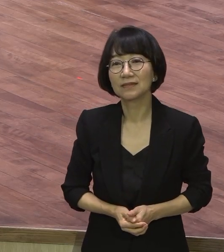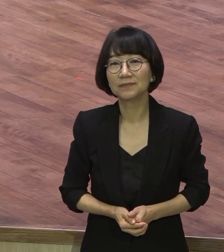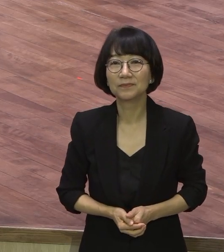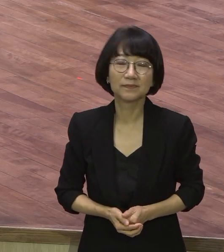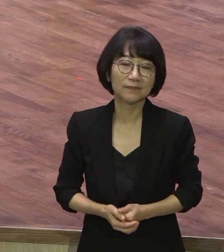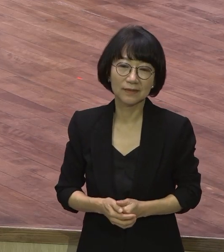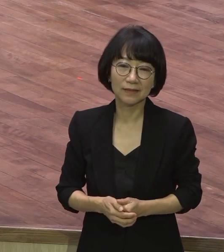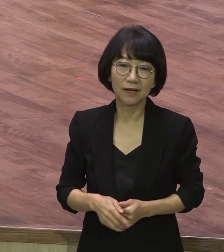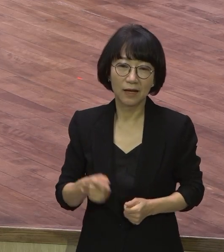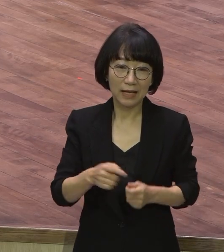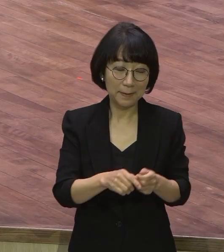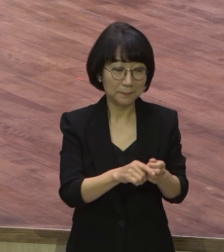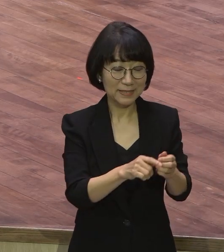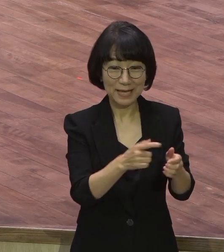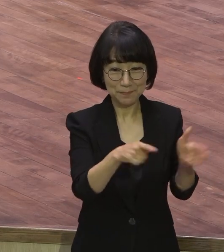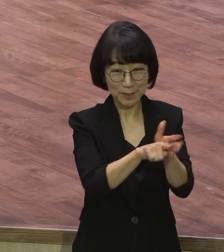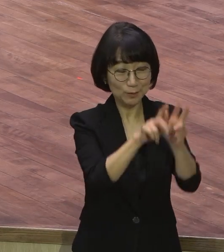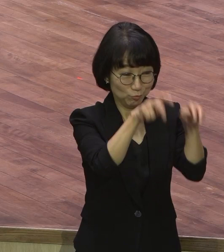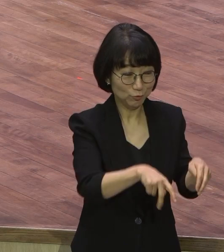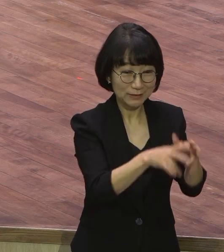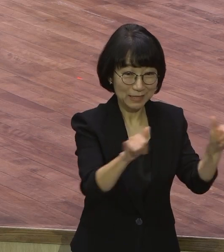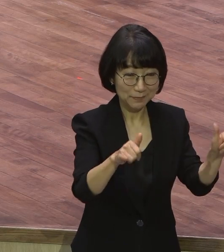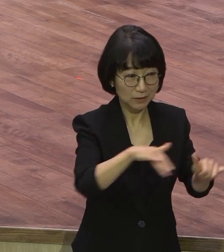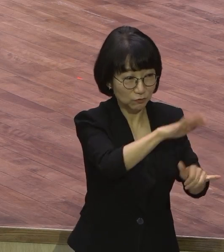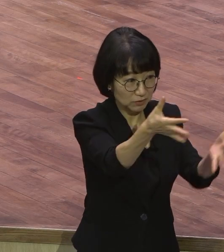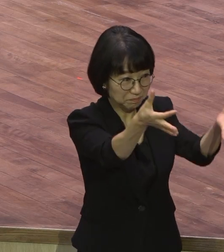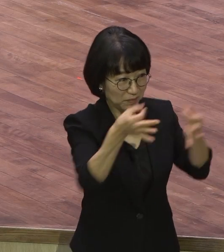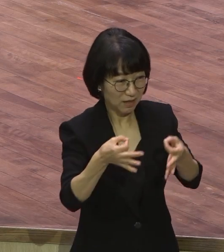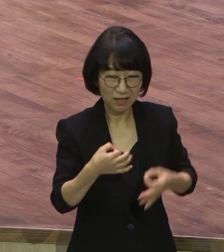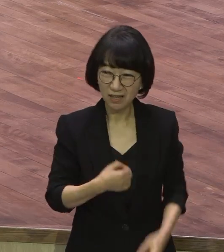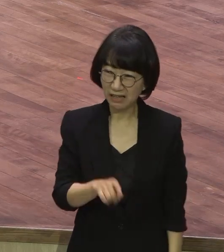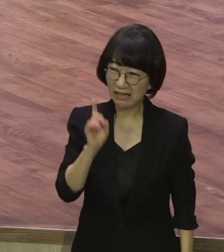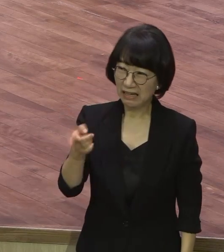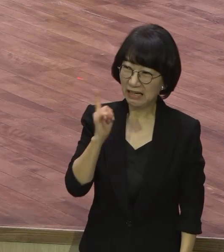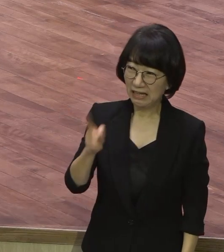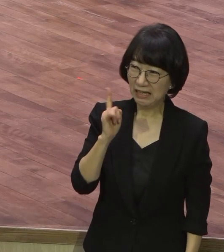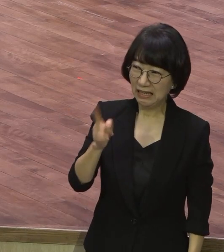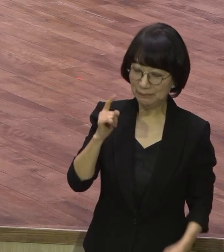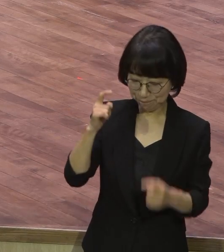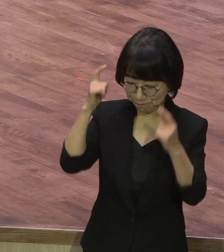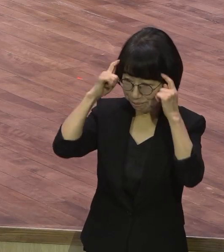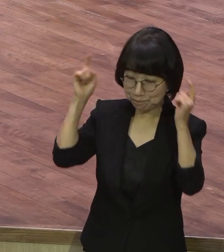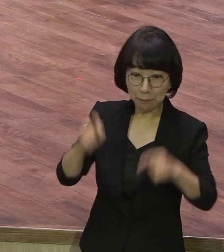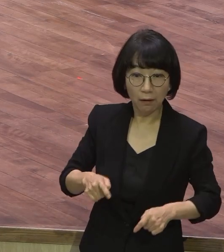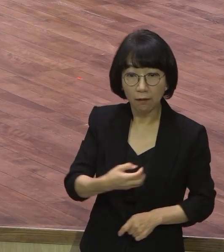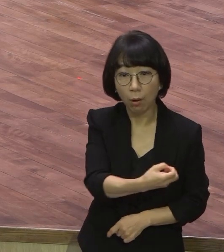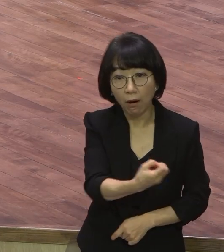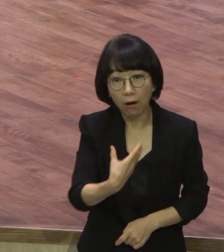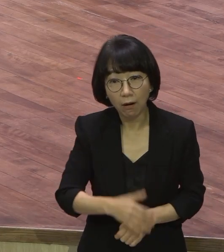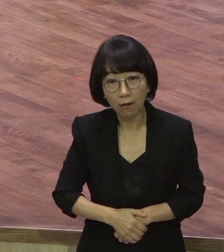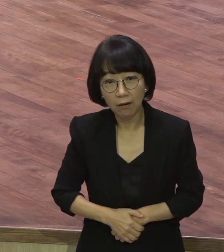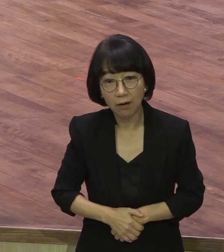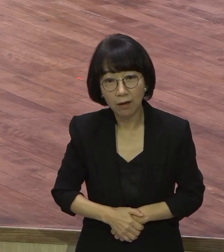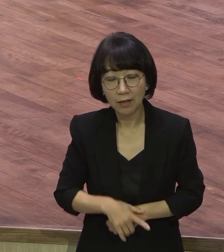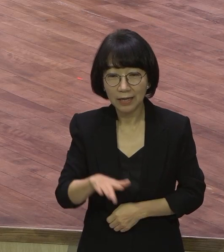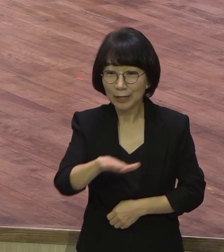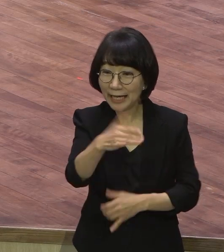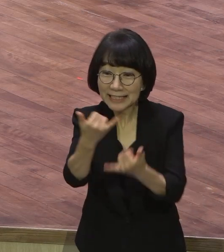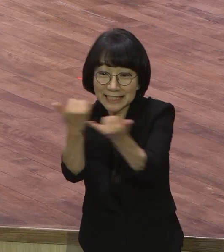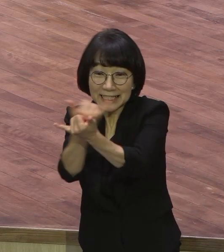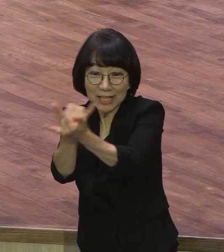참 미련하게 봅니다. 우리 신앙사 하나님을 보면 그러니까 여러분이요. 불신자나 가족 중에서 예수하면 사는 볼 때 참